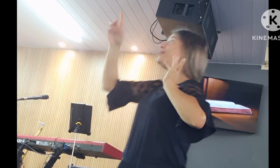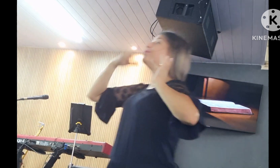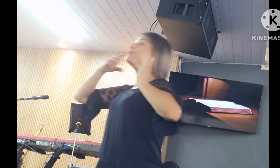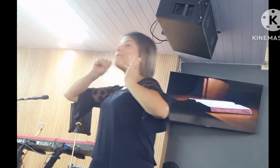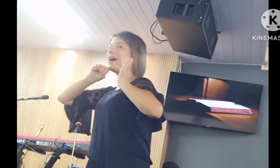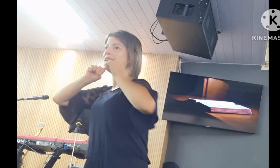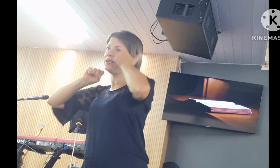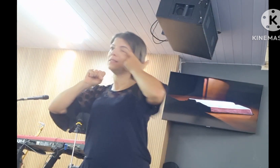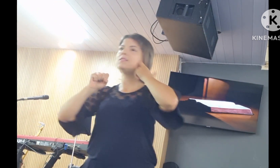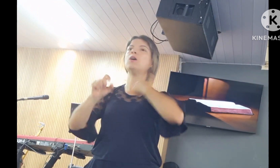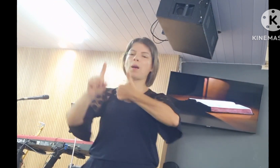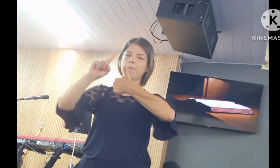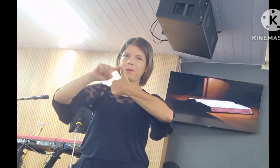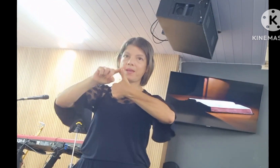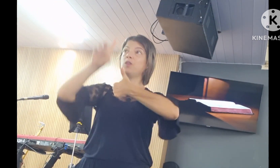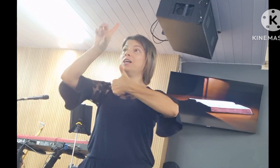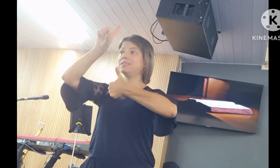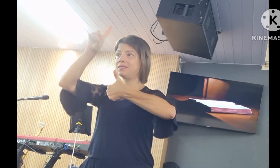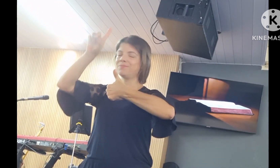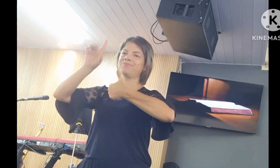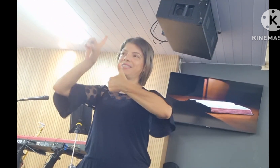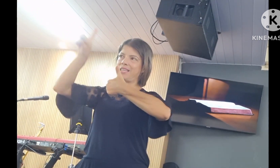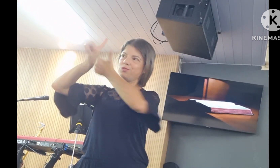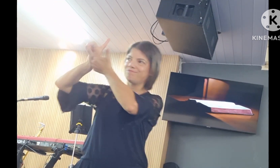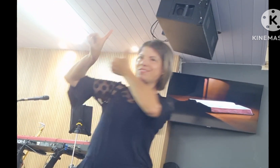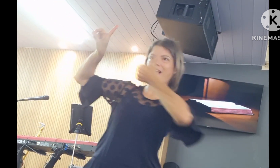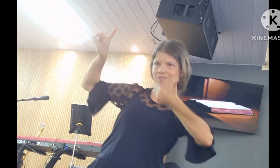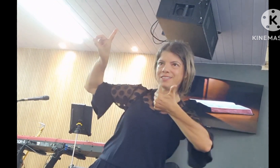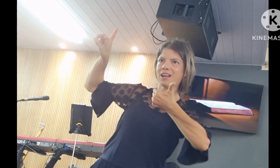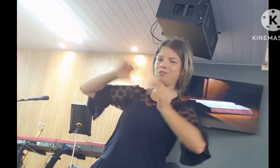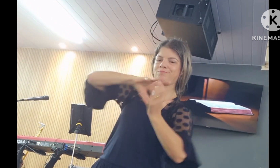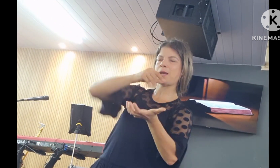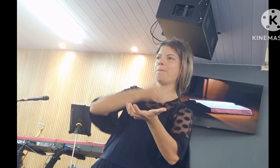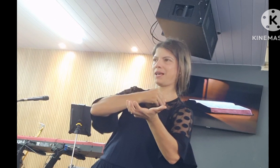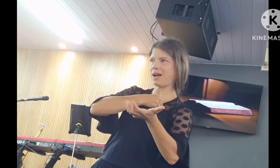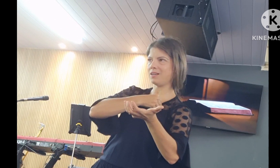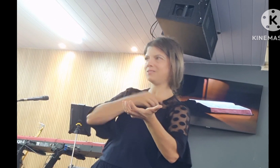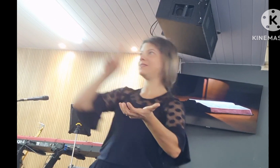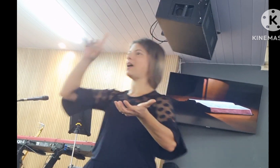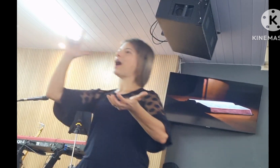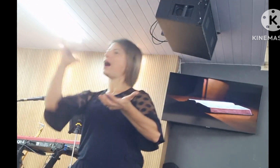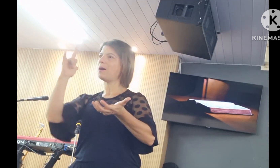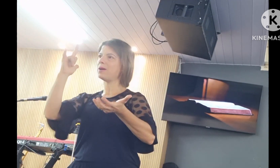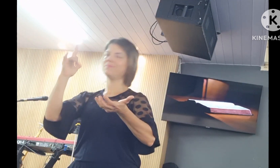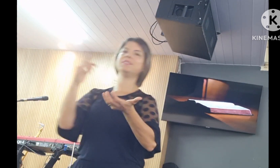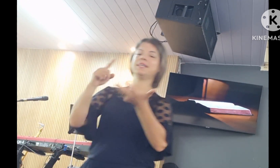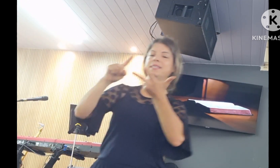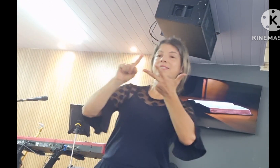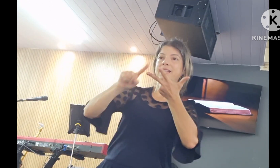Todos pecaram, Deus me amou, morreu no meu lugar, pagou o preço da minha dívida. Se eu crer, eu sou salvo.